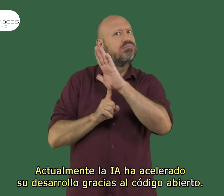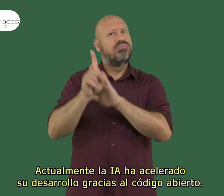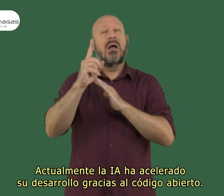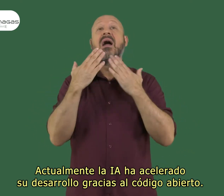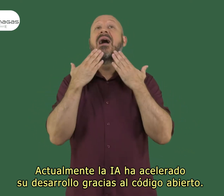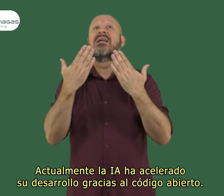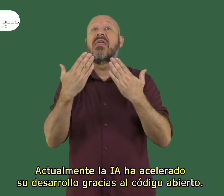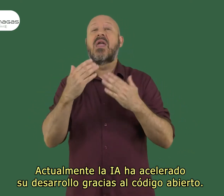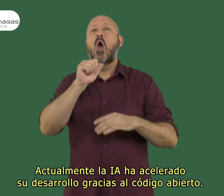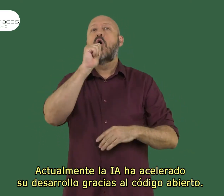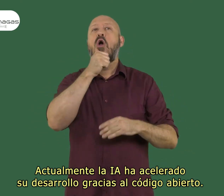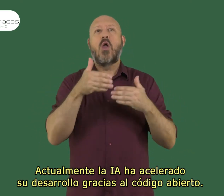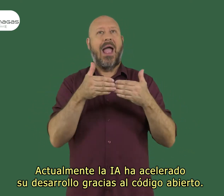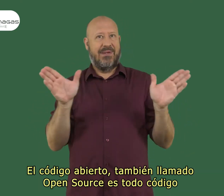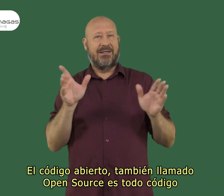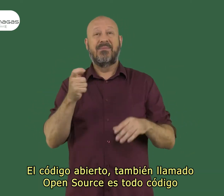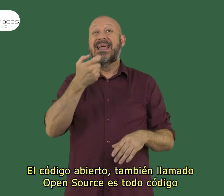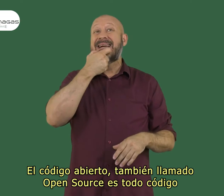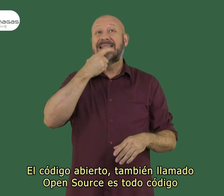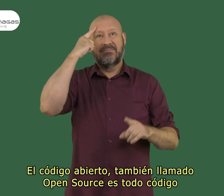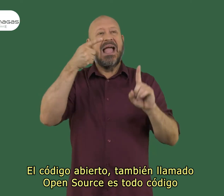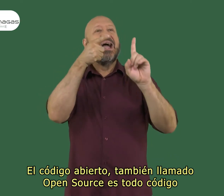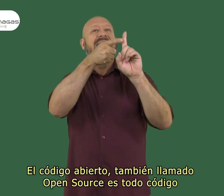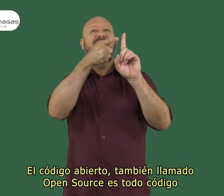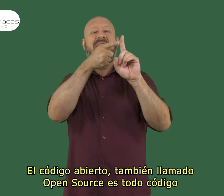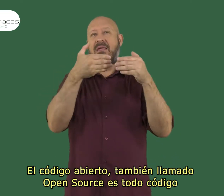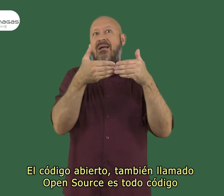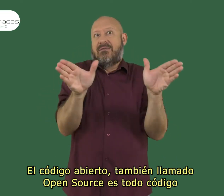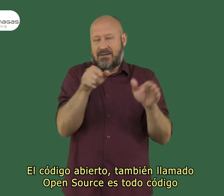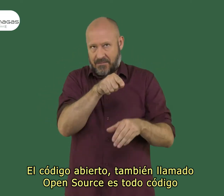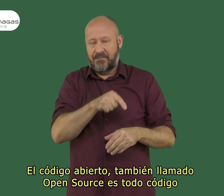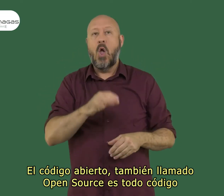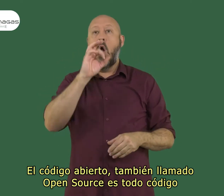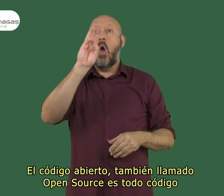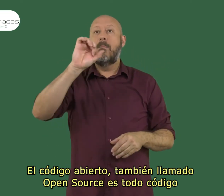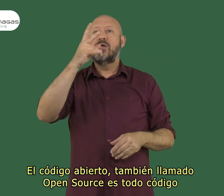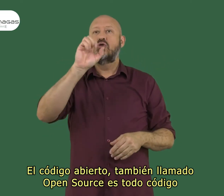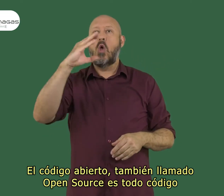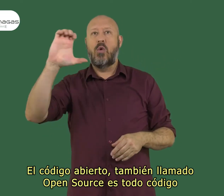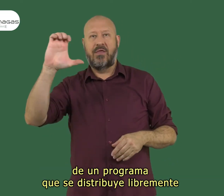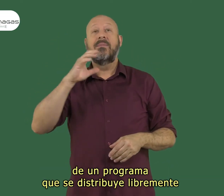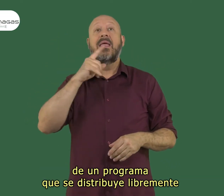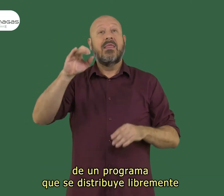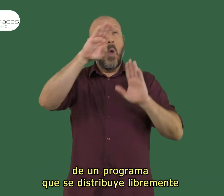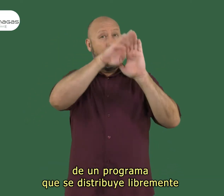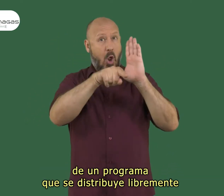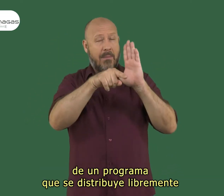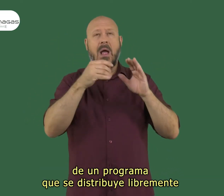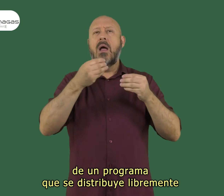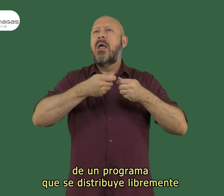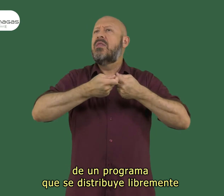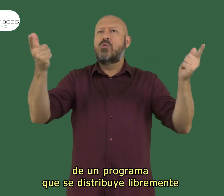desarrollo gracias al código abierto. El código abierto, también llamado open source, es todo código de un programa que se